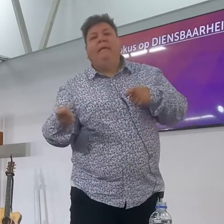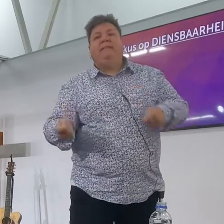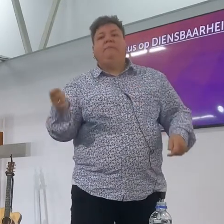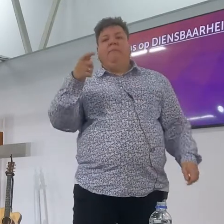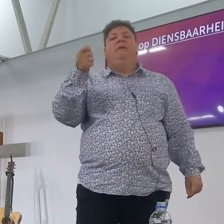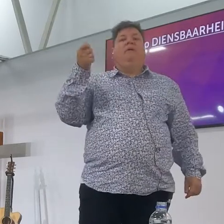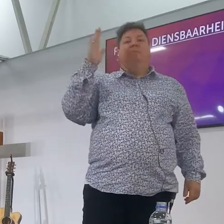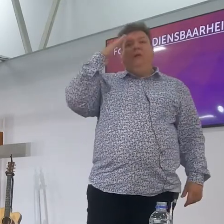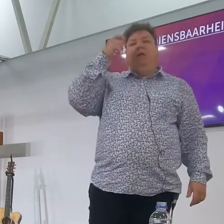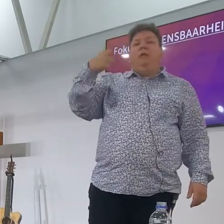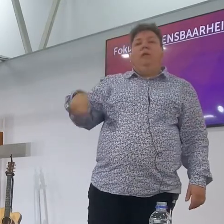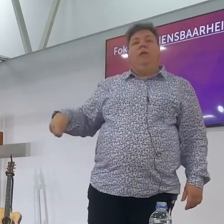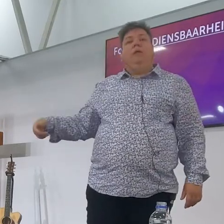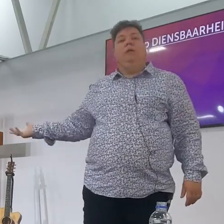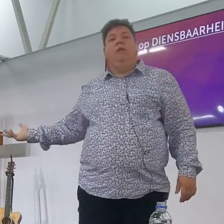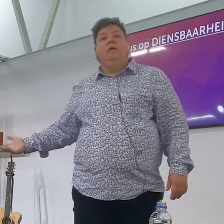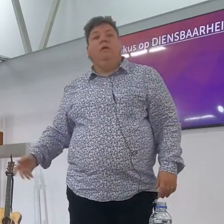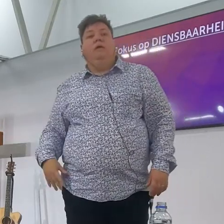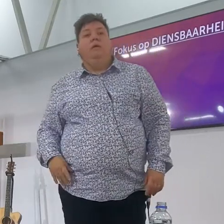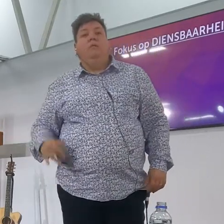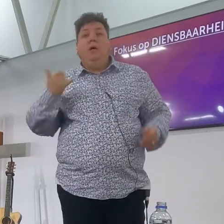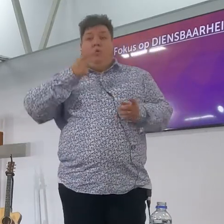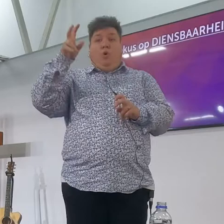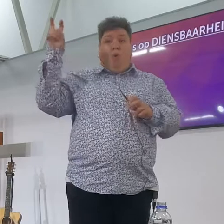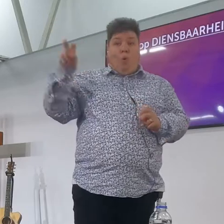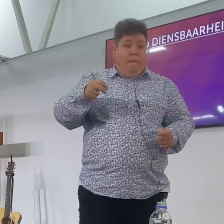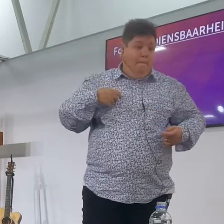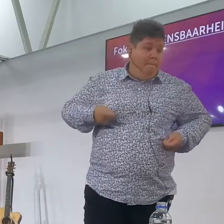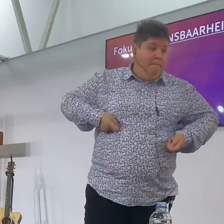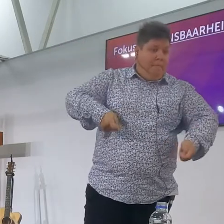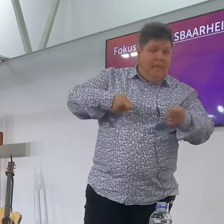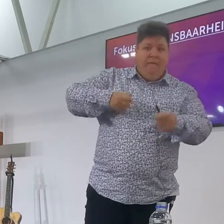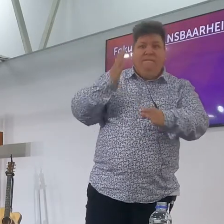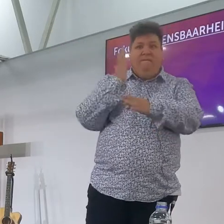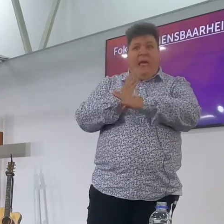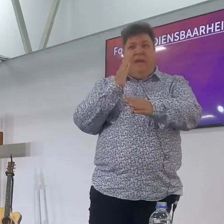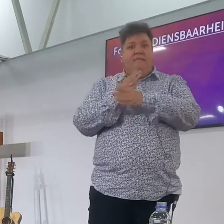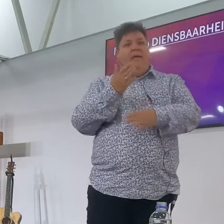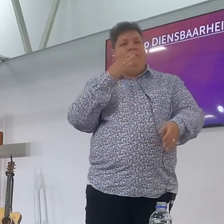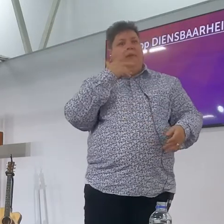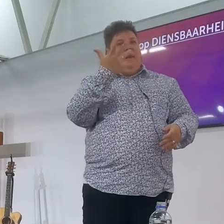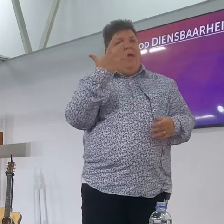nie. Maar as jy hier opdaag om skoon te maak, gaan ek vir jou 'n besem gee.